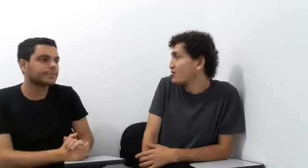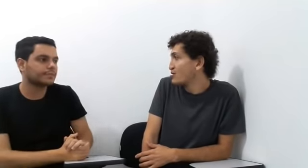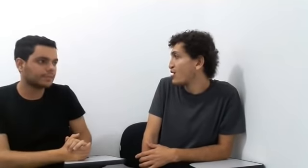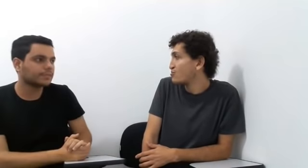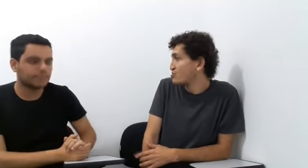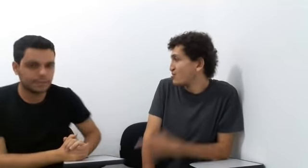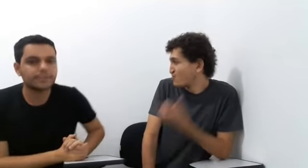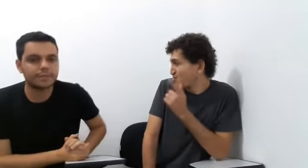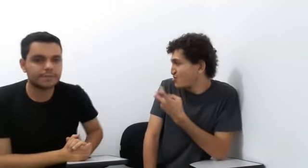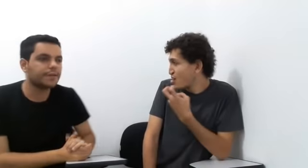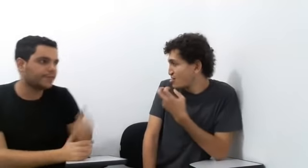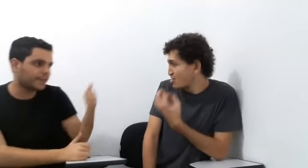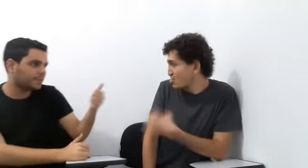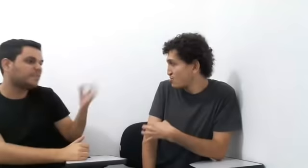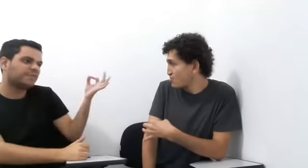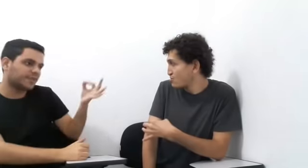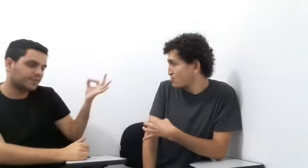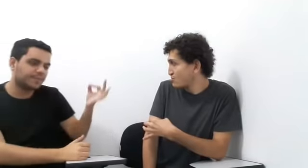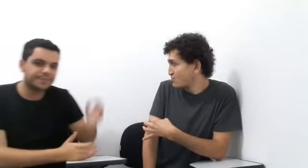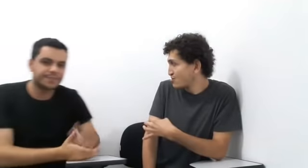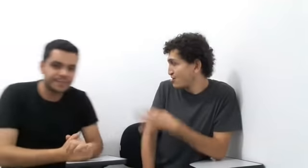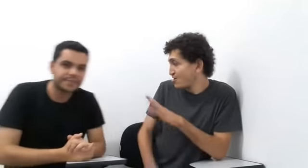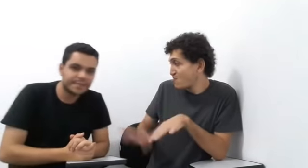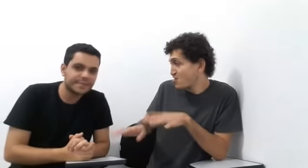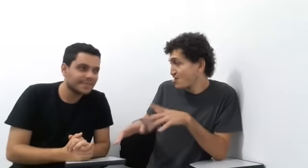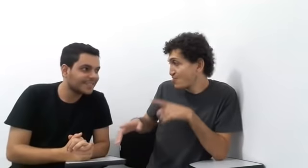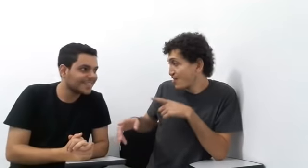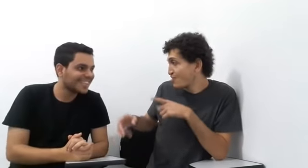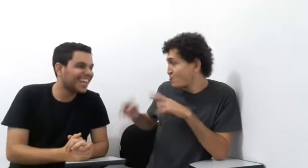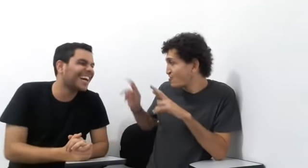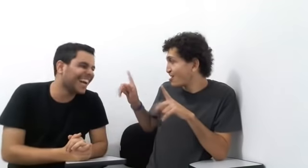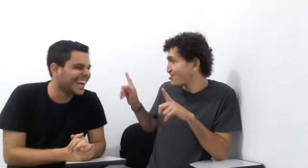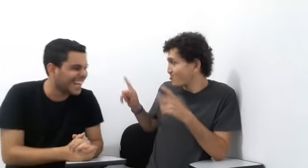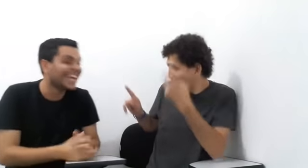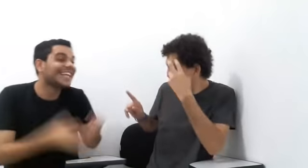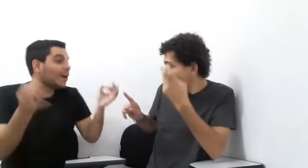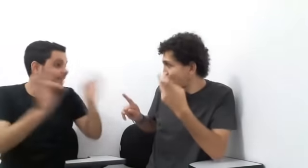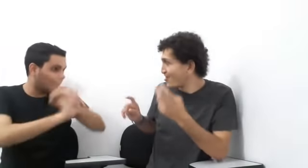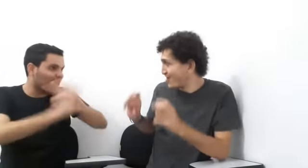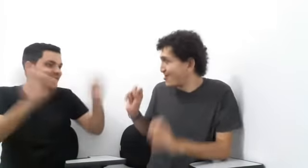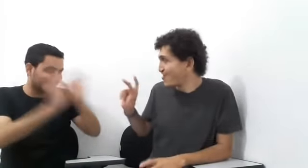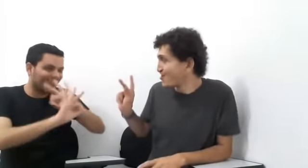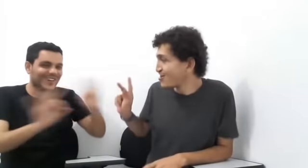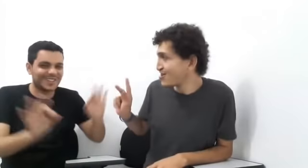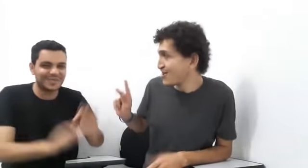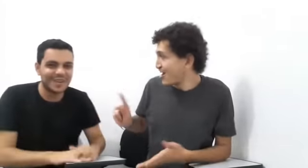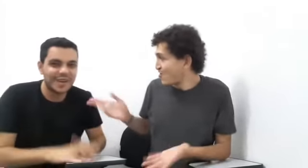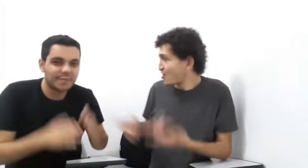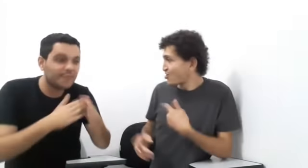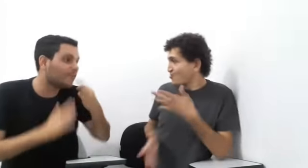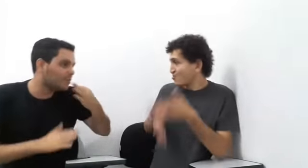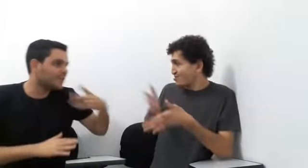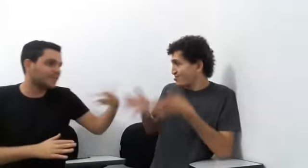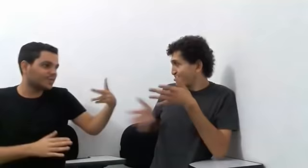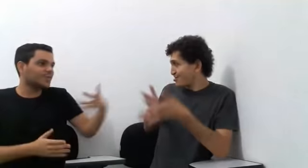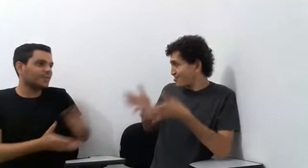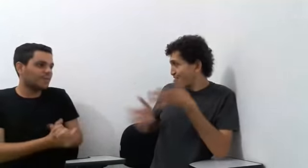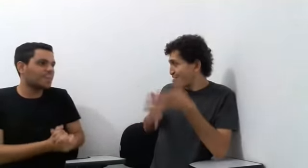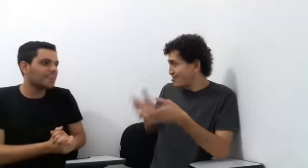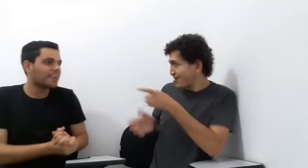necessário. Perfeito. E a gente, né? Não, tá ótimo, tá ótimo. Agora, por favor, opinião sua. Finalizar